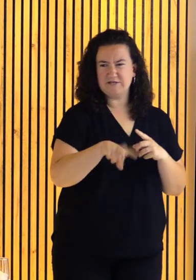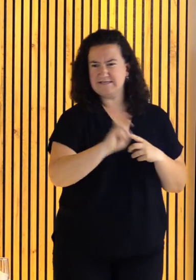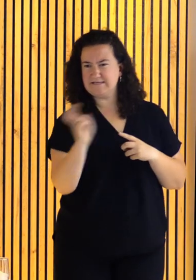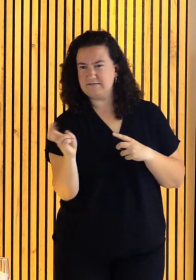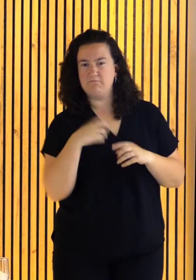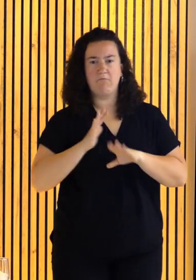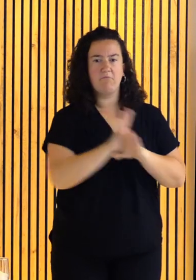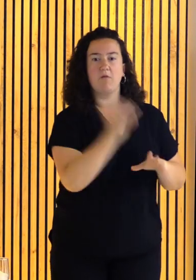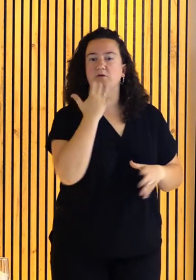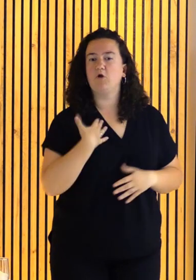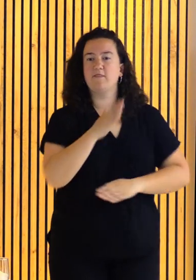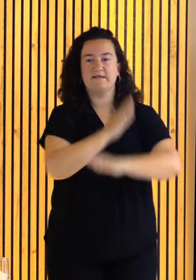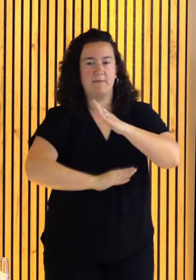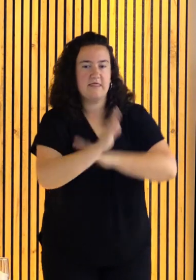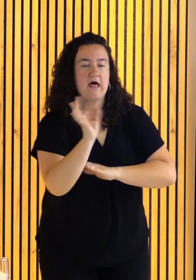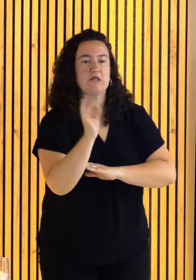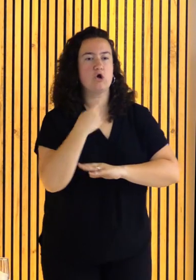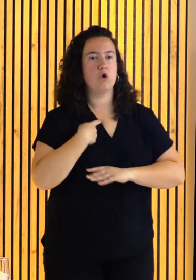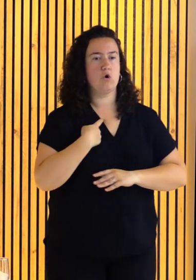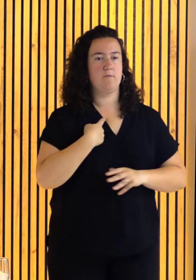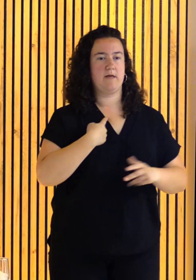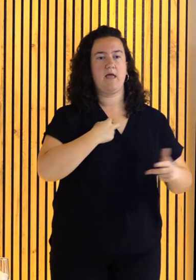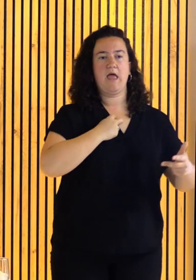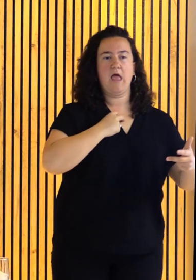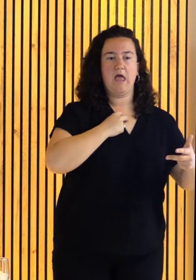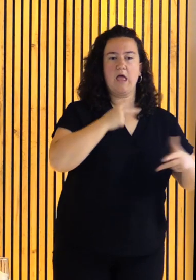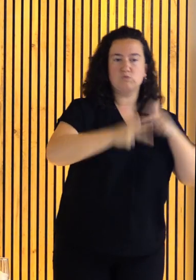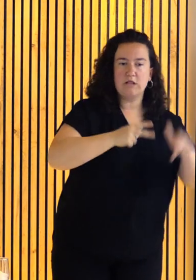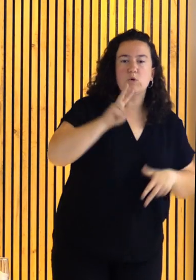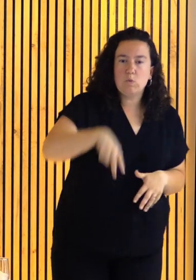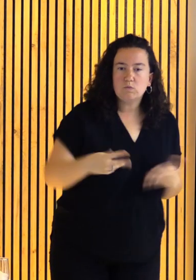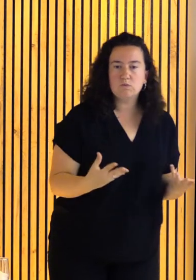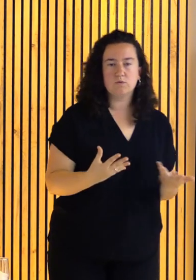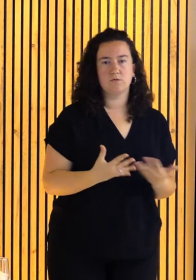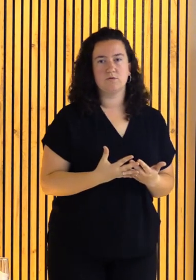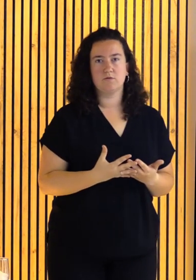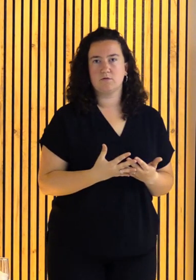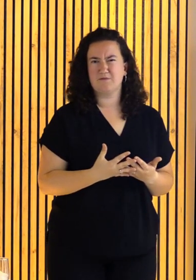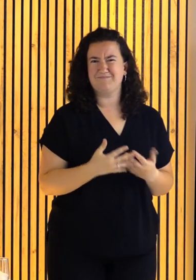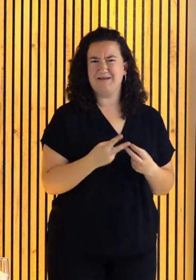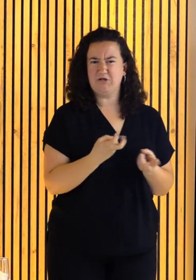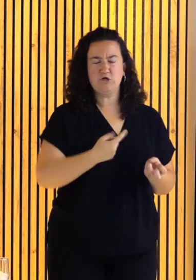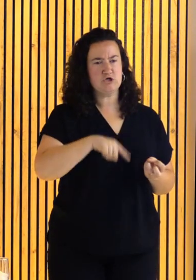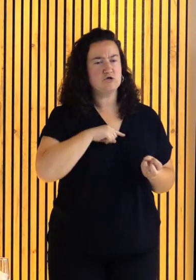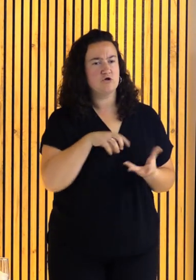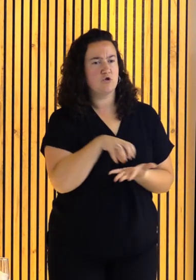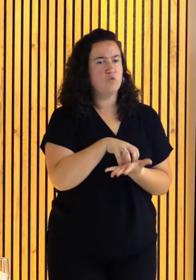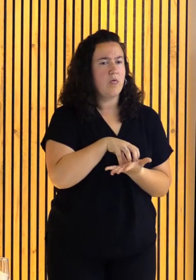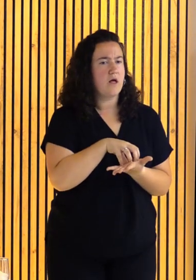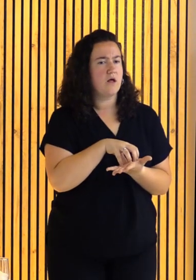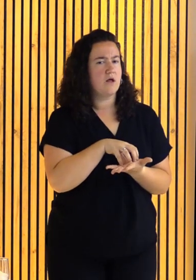desgaitasuna bezala, euskalduntasuna bezala eta beste asko. Orduan, bueno, guk hor bagareukan zalantza, non geratzen